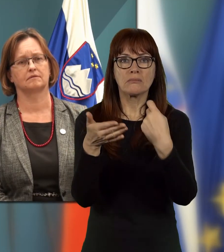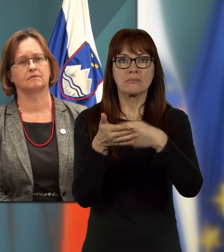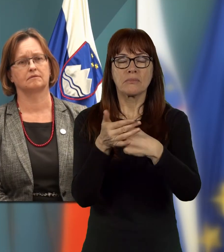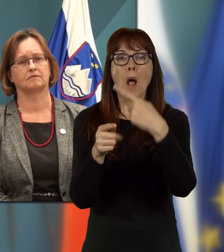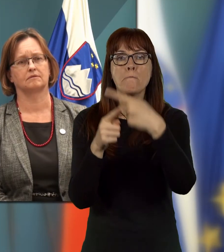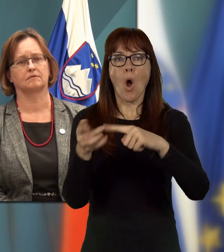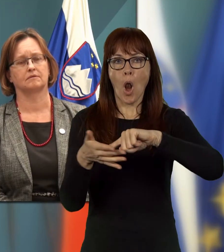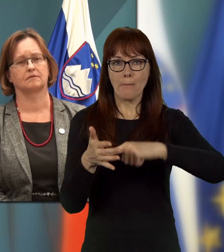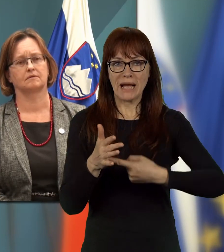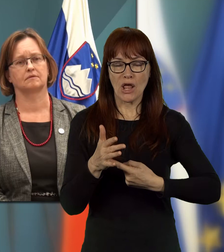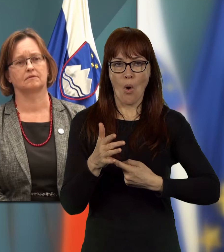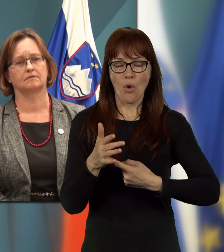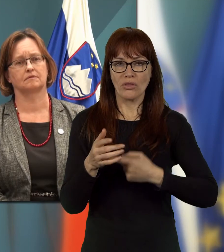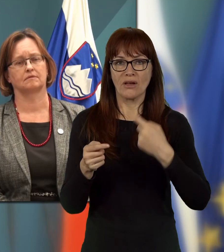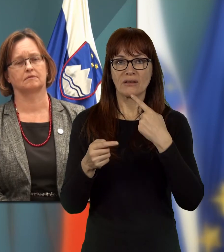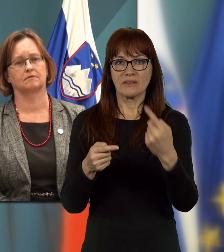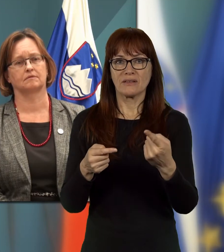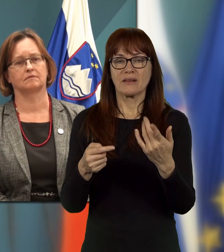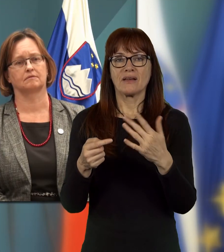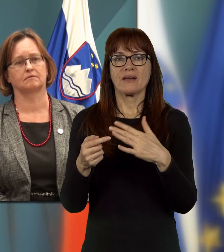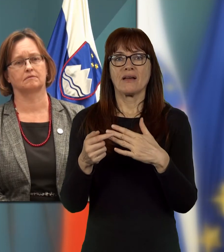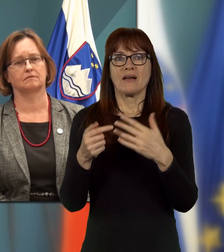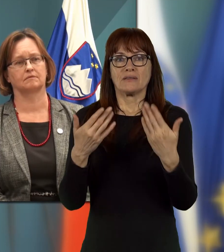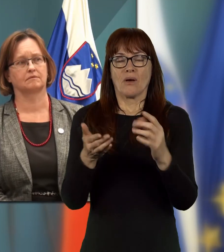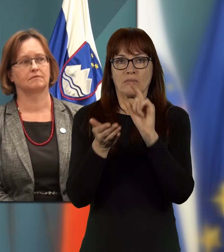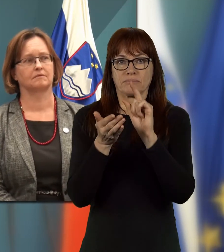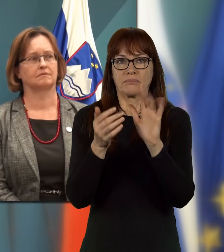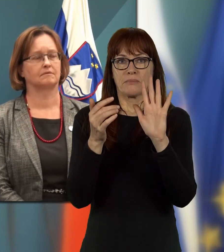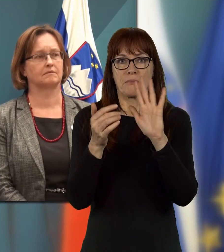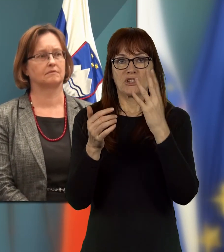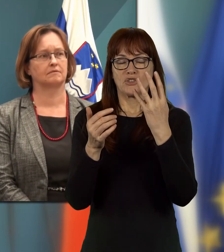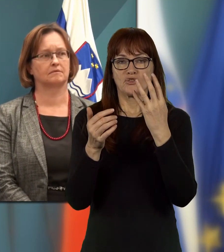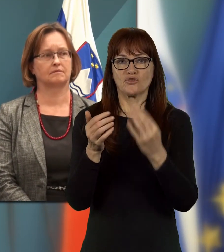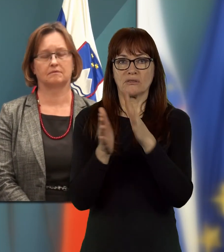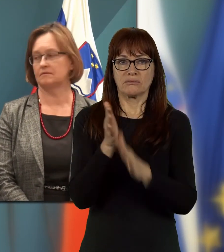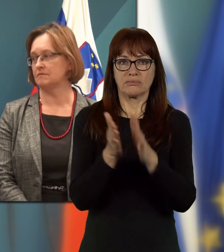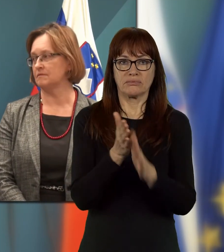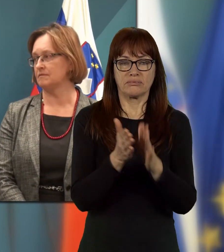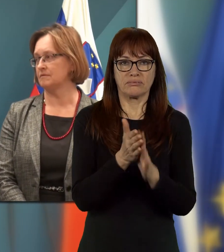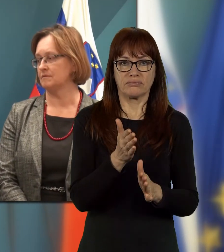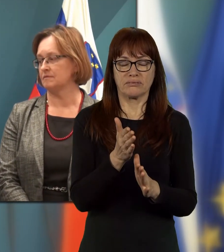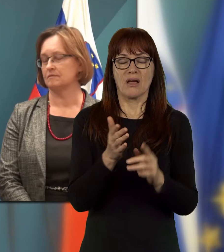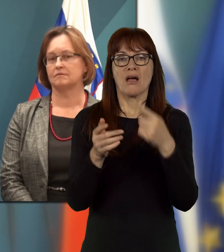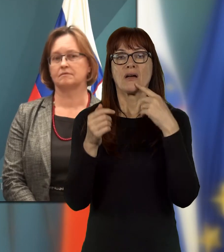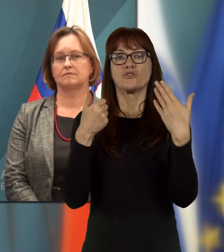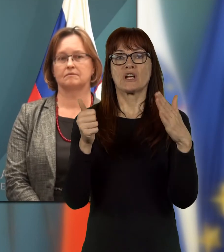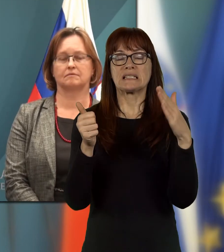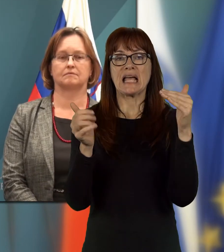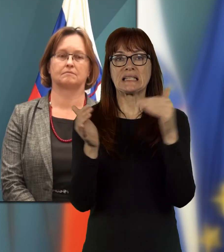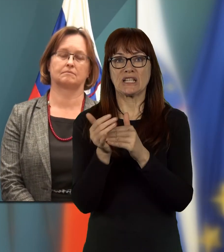stala skoraj 500 000. Tokrat s telih 45-47 strani z bistveno bolj konkretnimi cilji 16